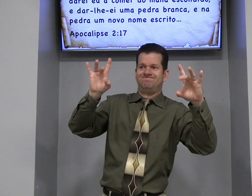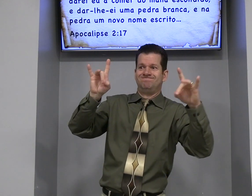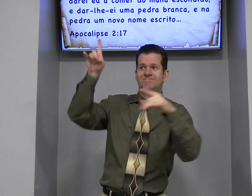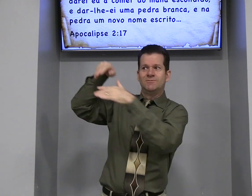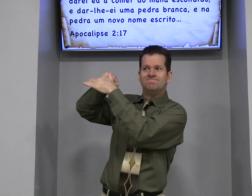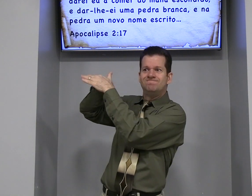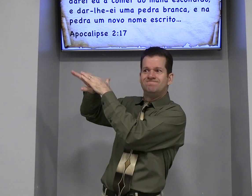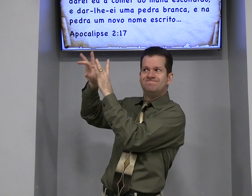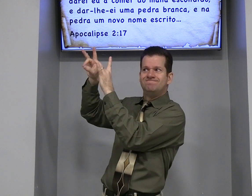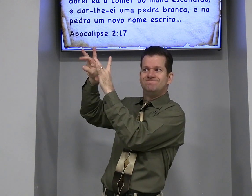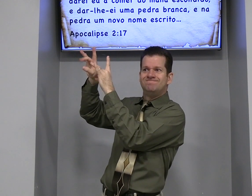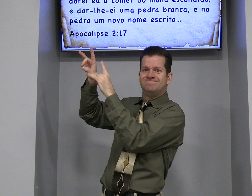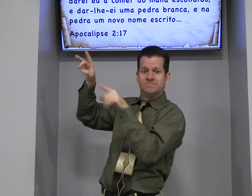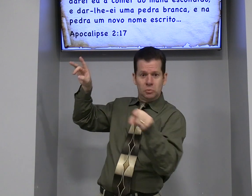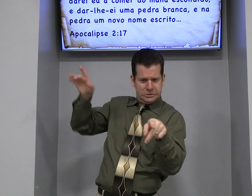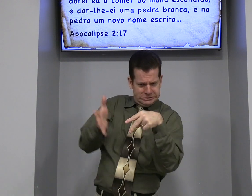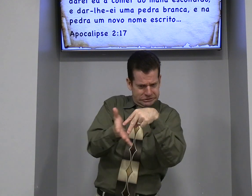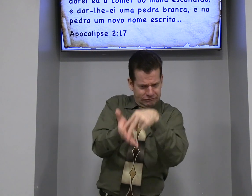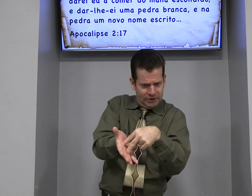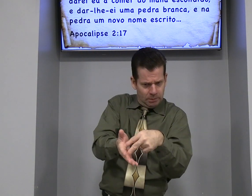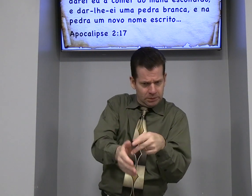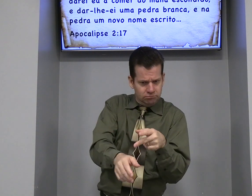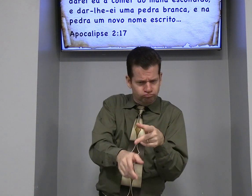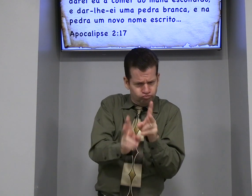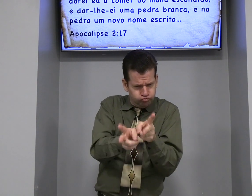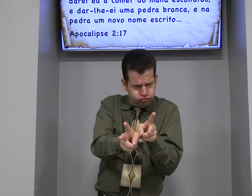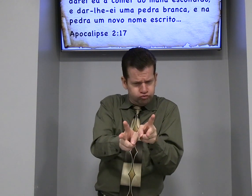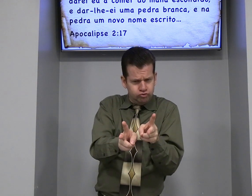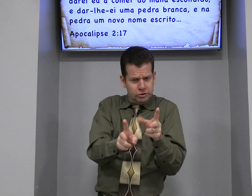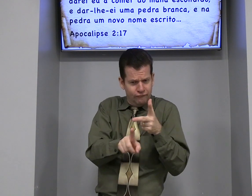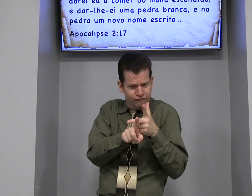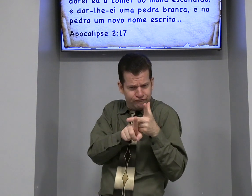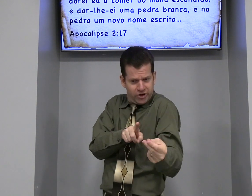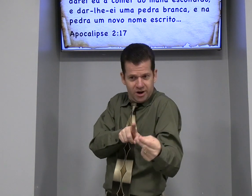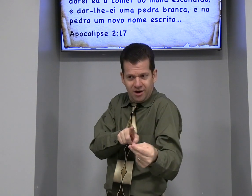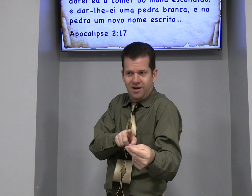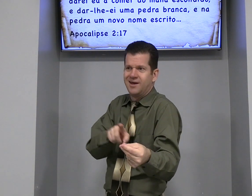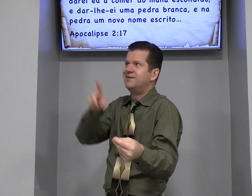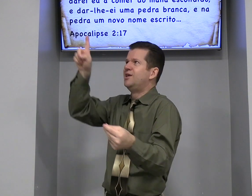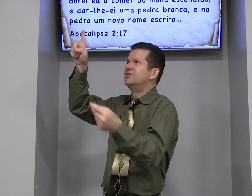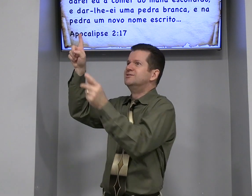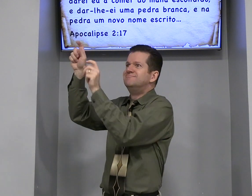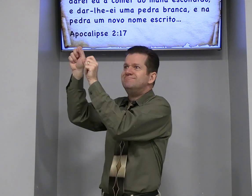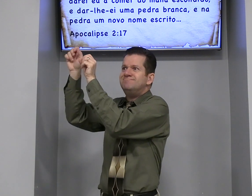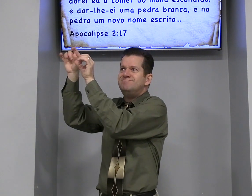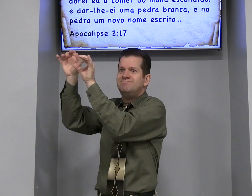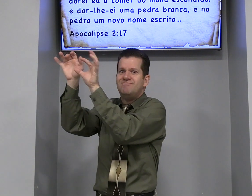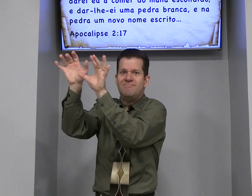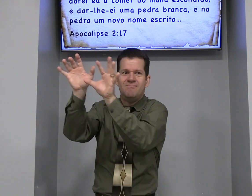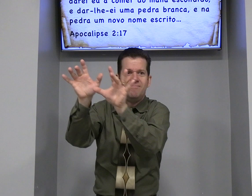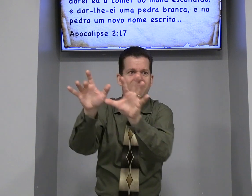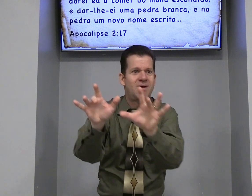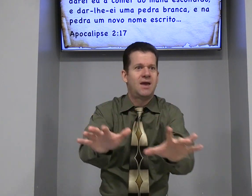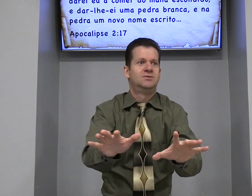igual, especial. Você guarda. Pessoa firme, conseguiu vencer, Deus vai